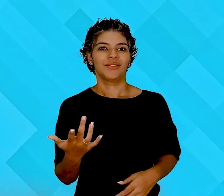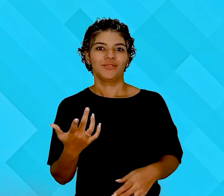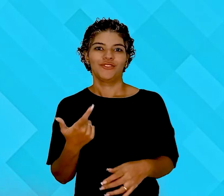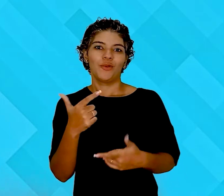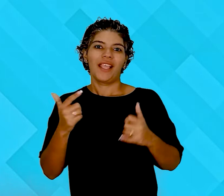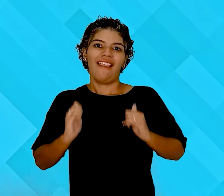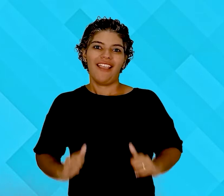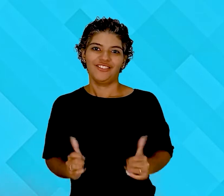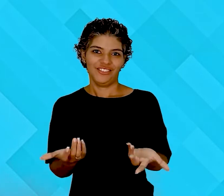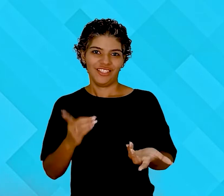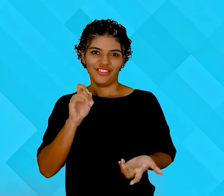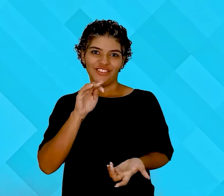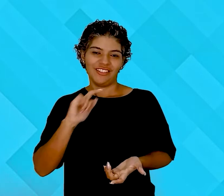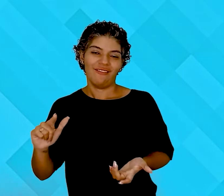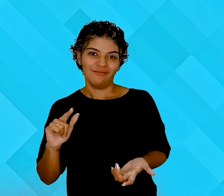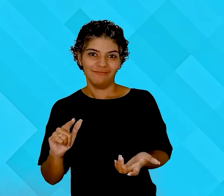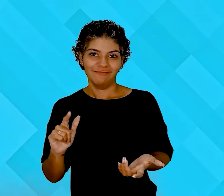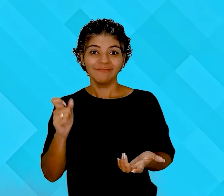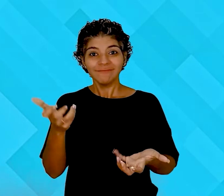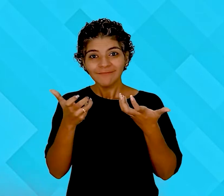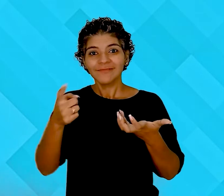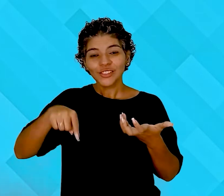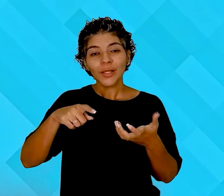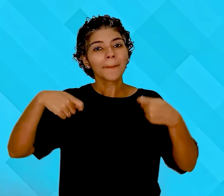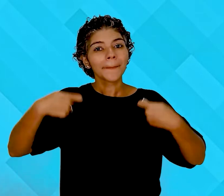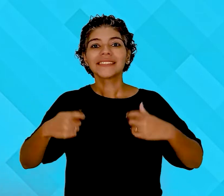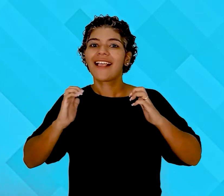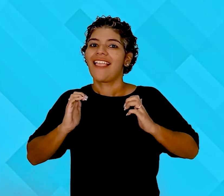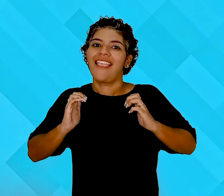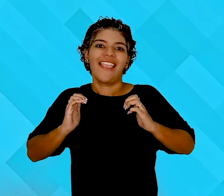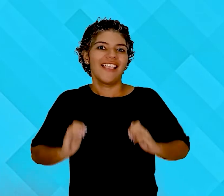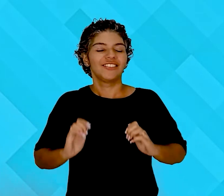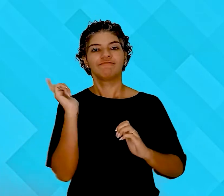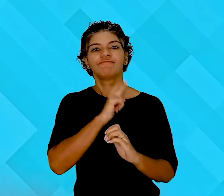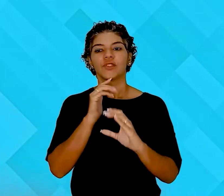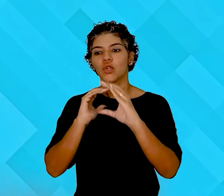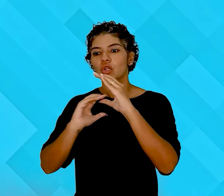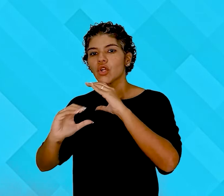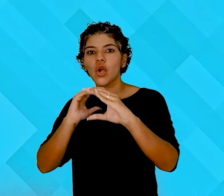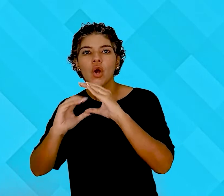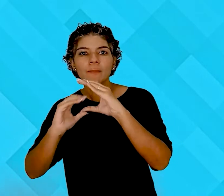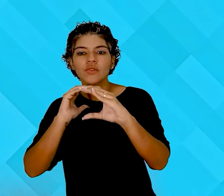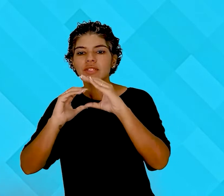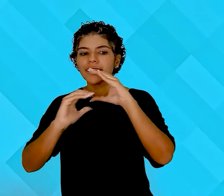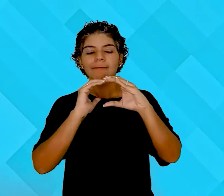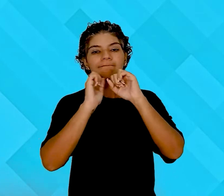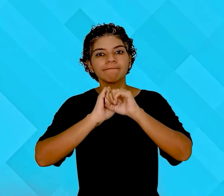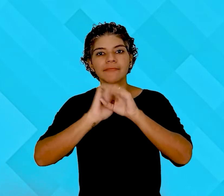público. Eu diria que essa é a diferenciação dentro da minha cabeça. Muito interessante.